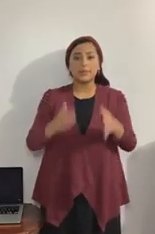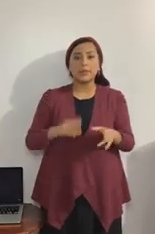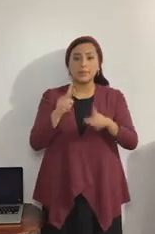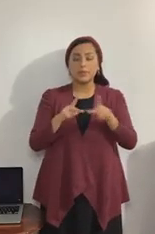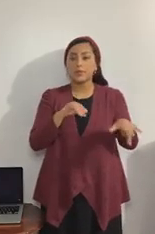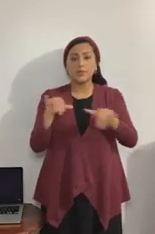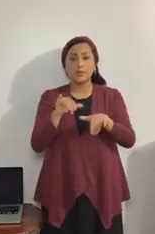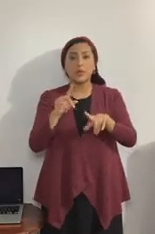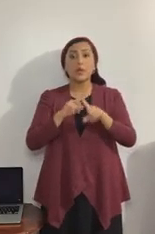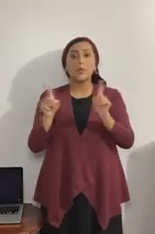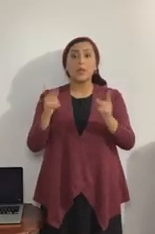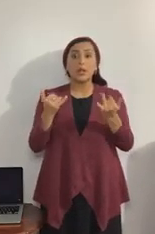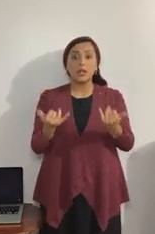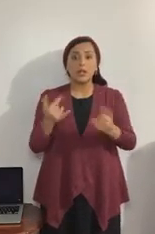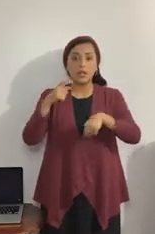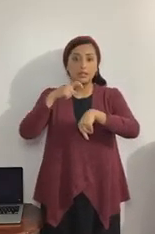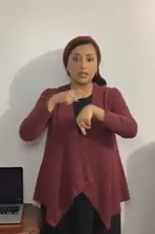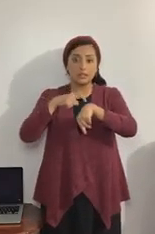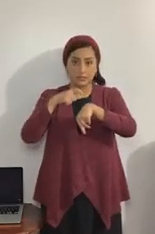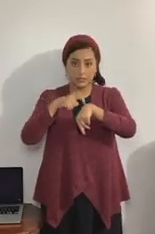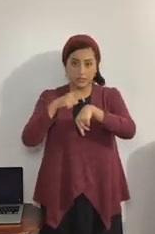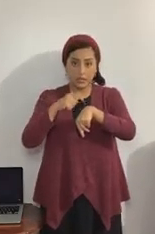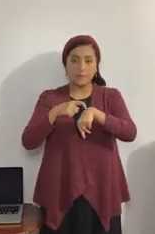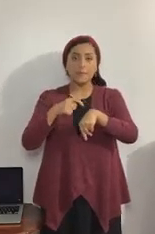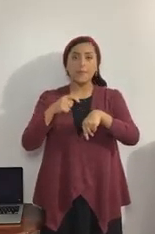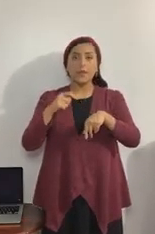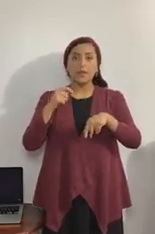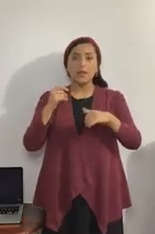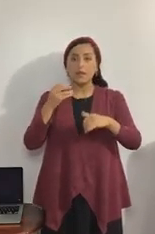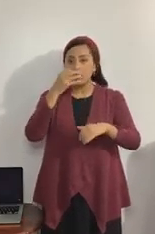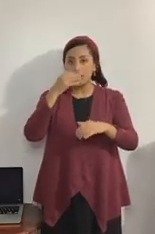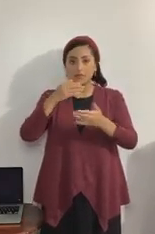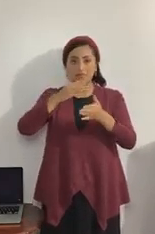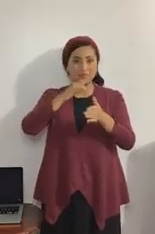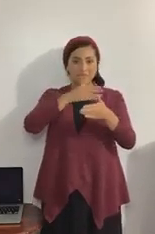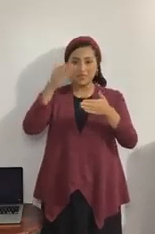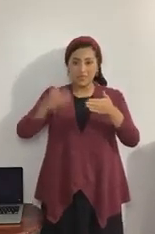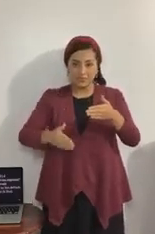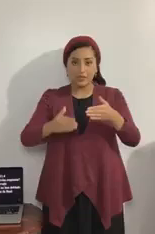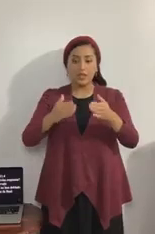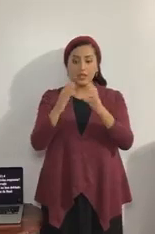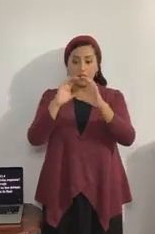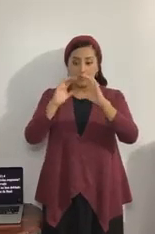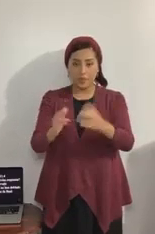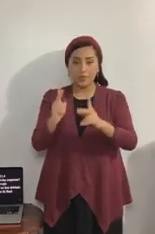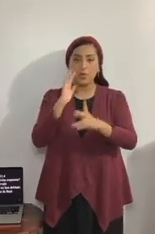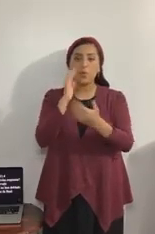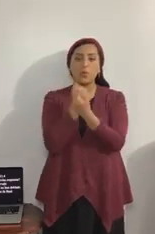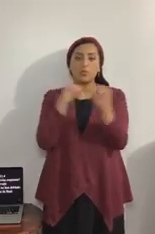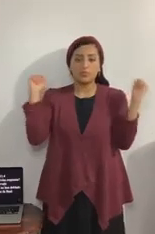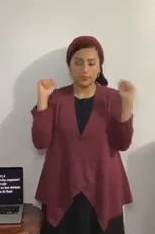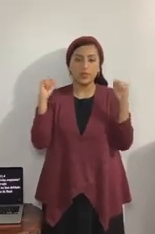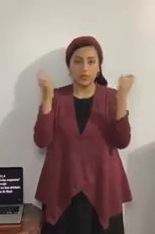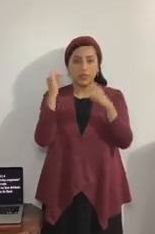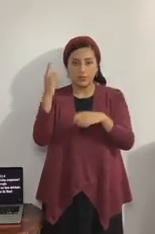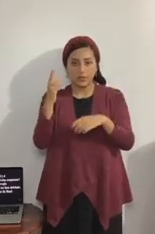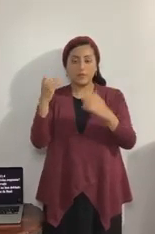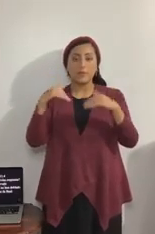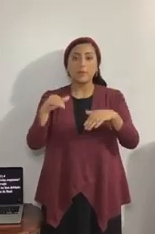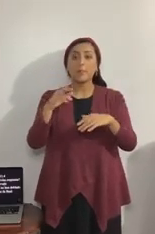Pero estamos en la época de la restauración y un remanente será salvo. ¡Aleluya! Porque le dice la divina respuesta. ¿Pero qué le